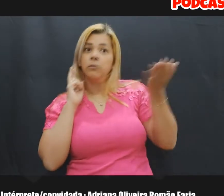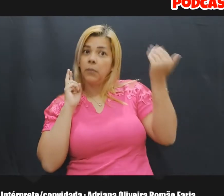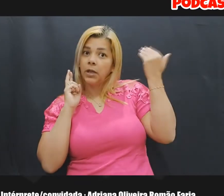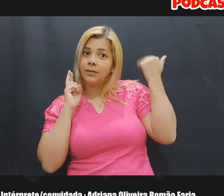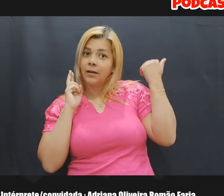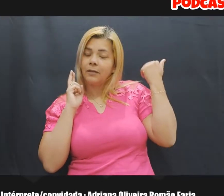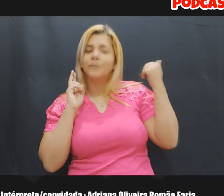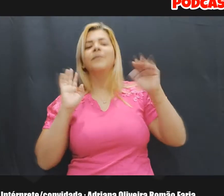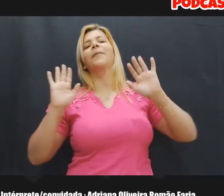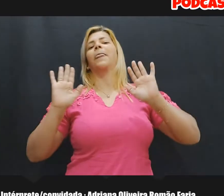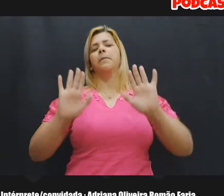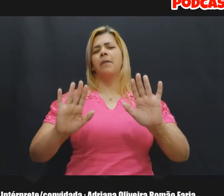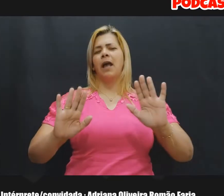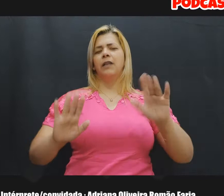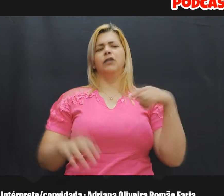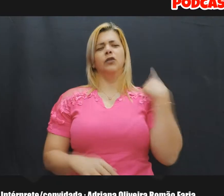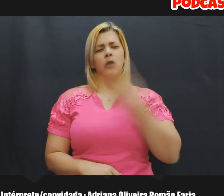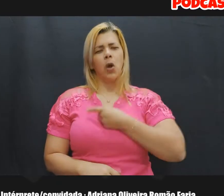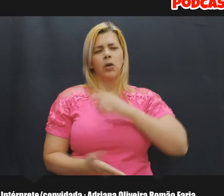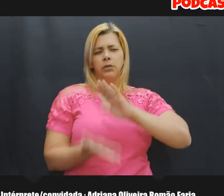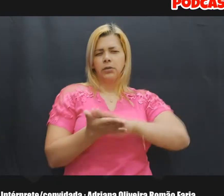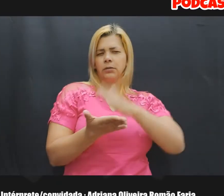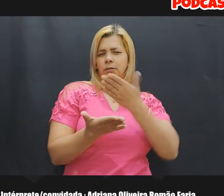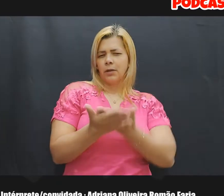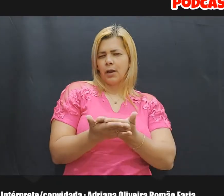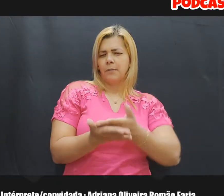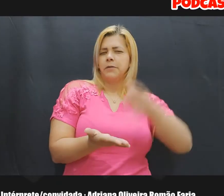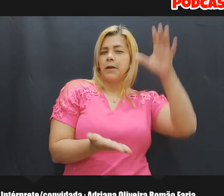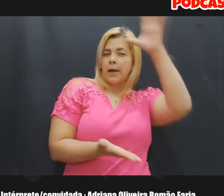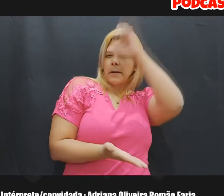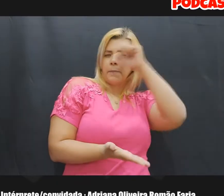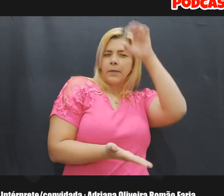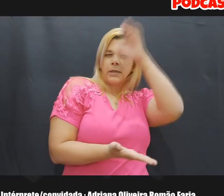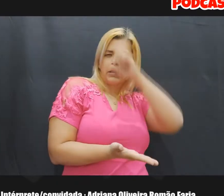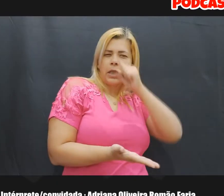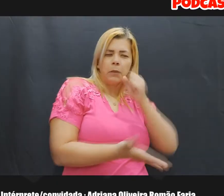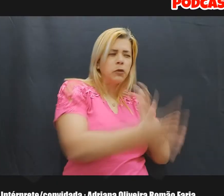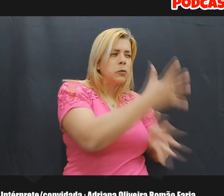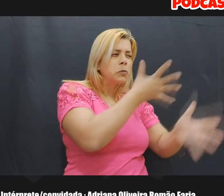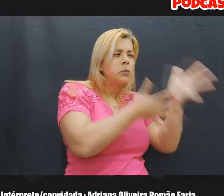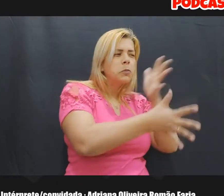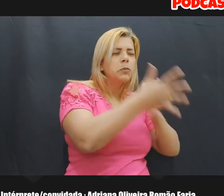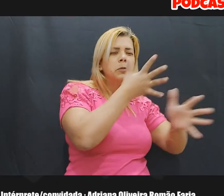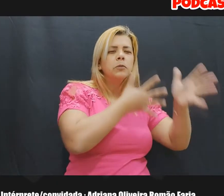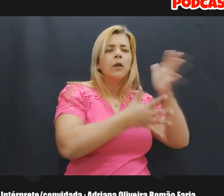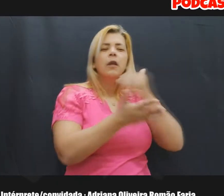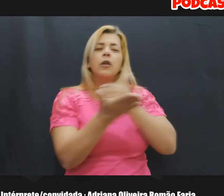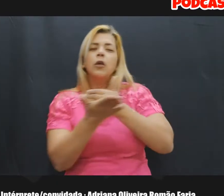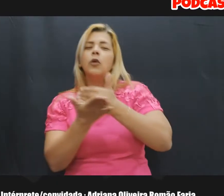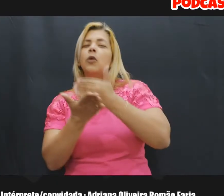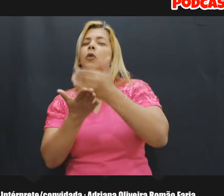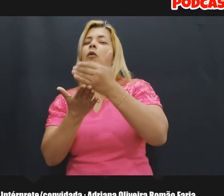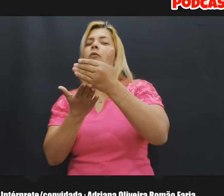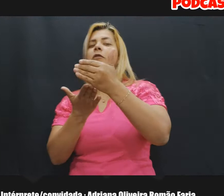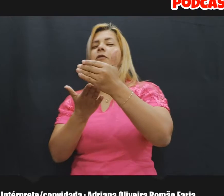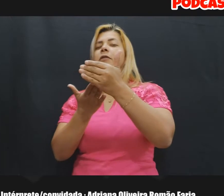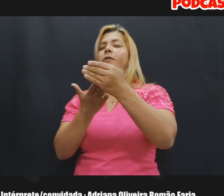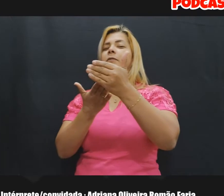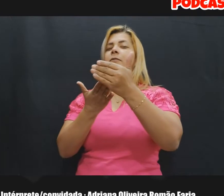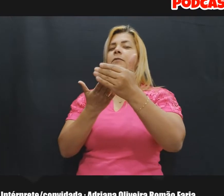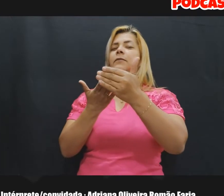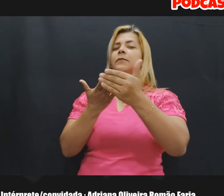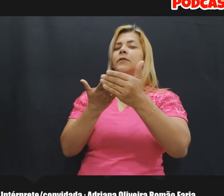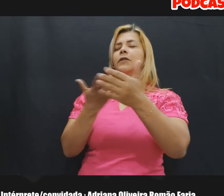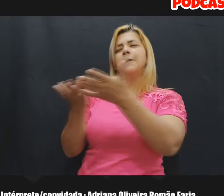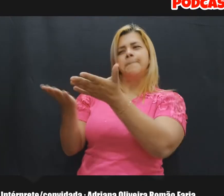nós, intérpretes, que aprendemos a língua deles e começamos a